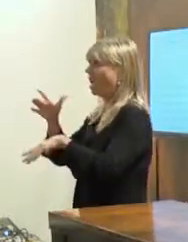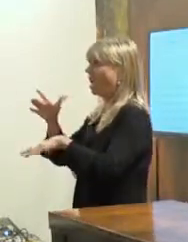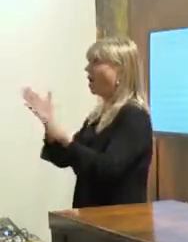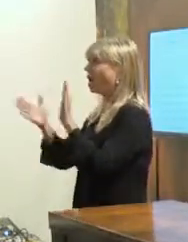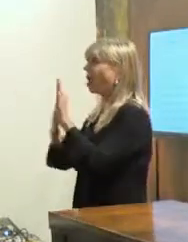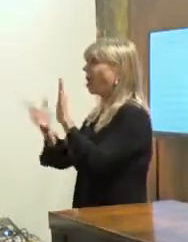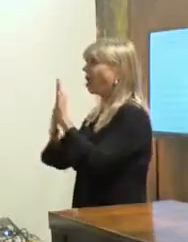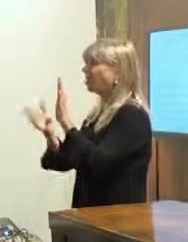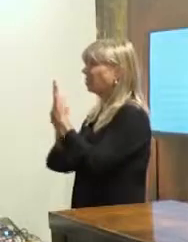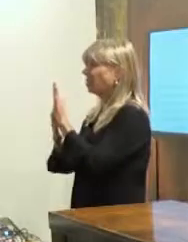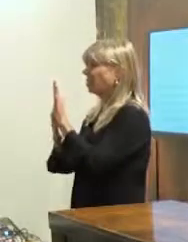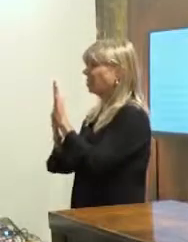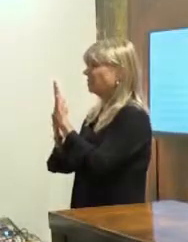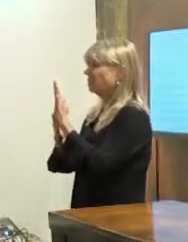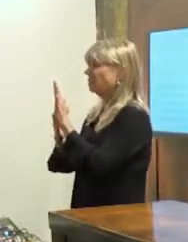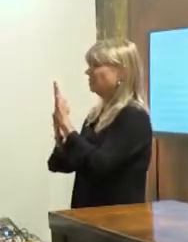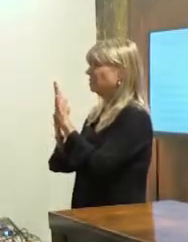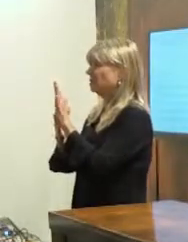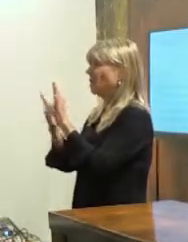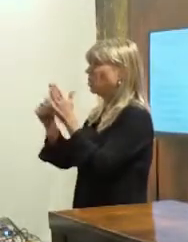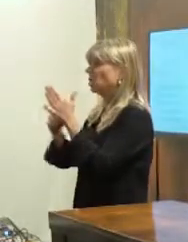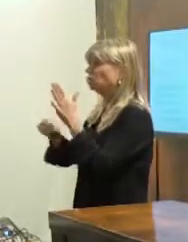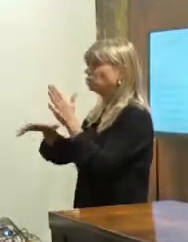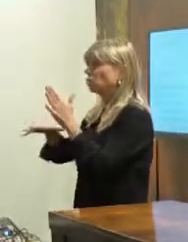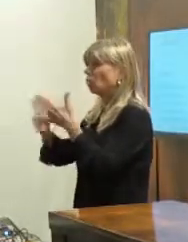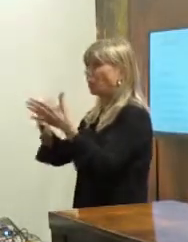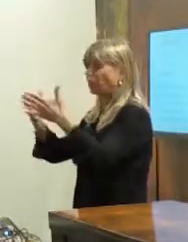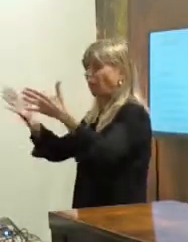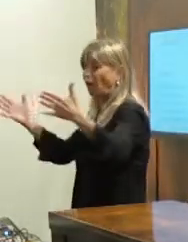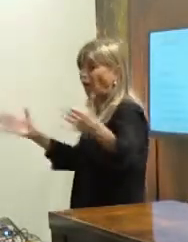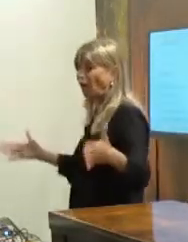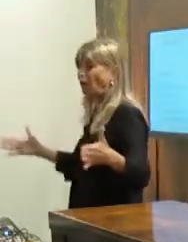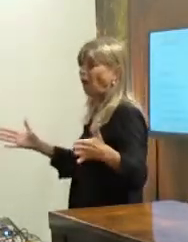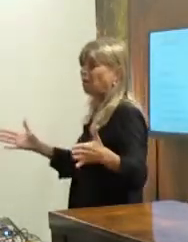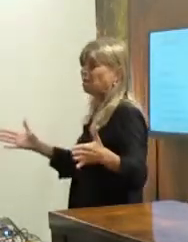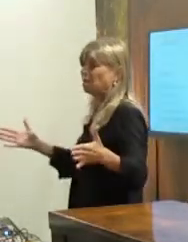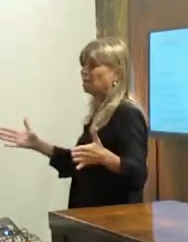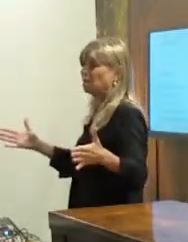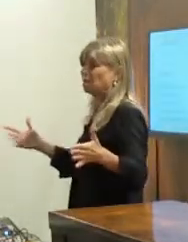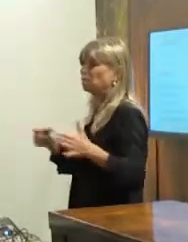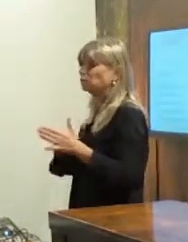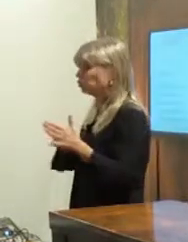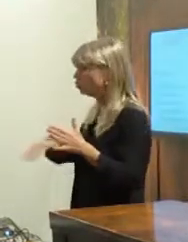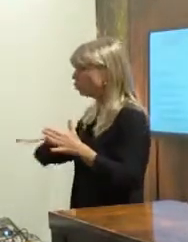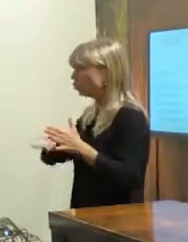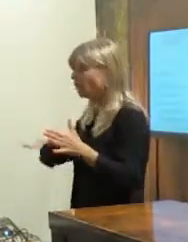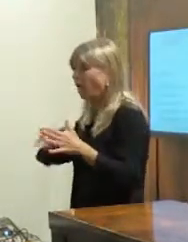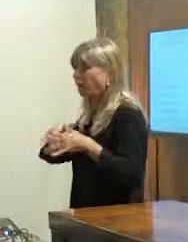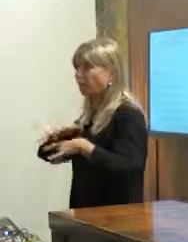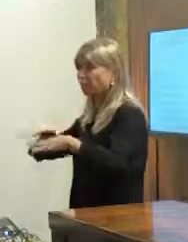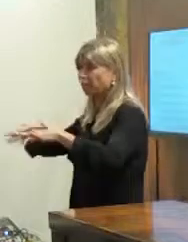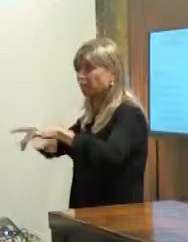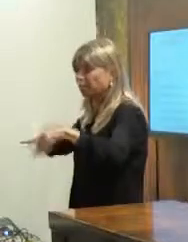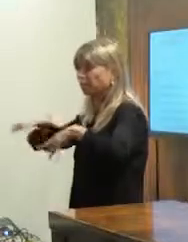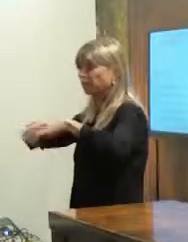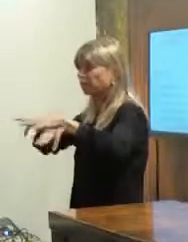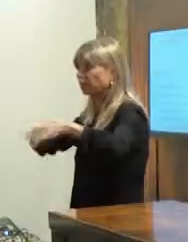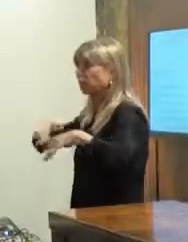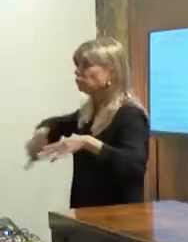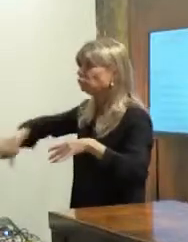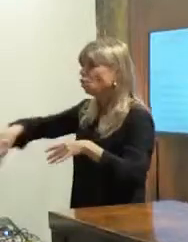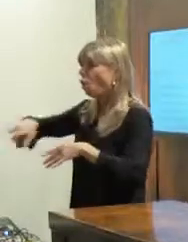estas dimensiones y en una metrópolis de estas dimensiones, donde no solamente es la ciudad que se mueve, sino la ciudad y todo